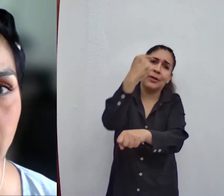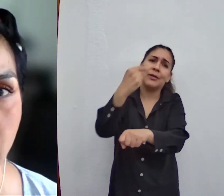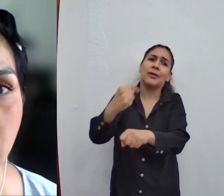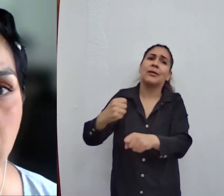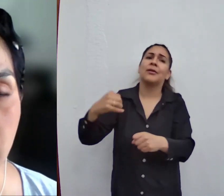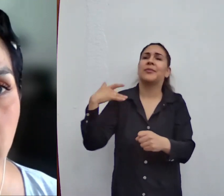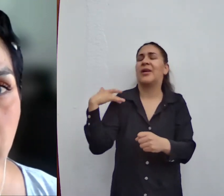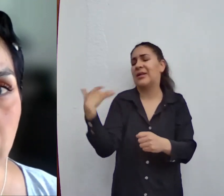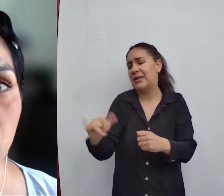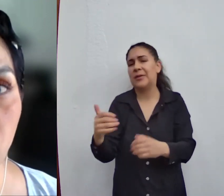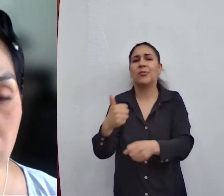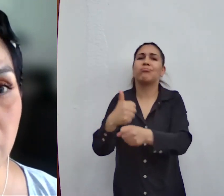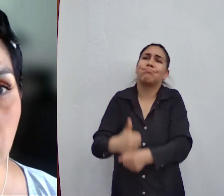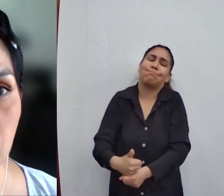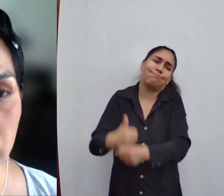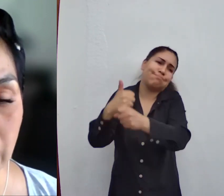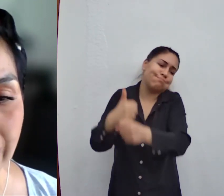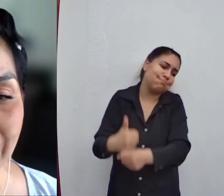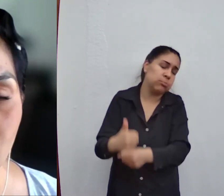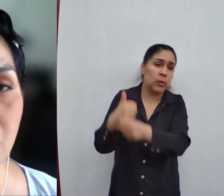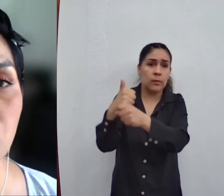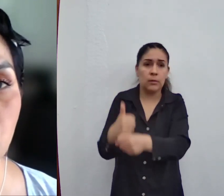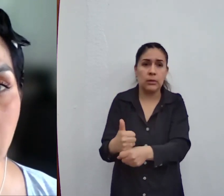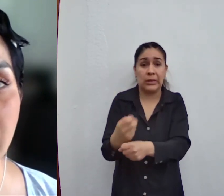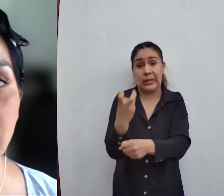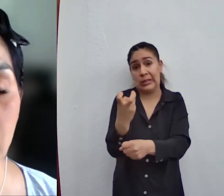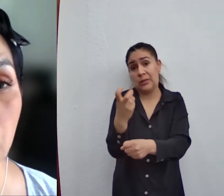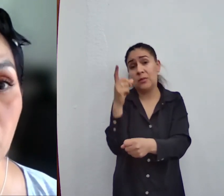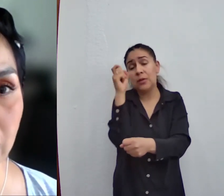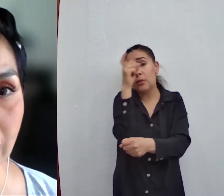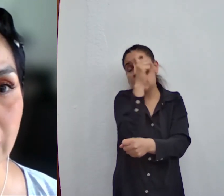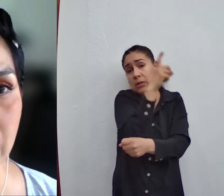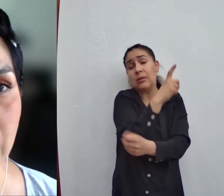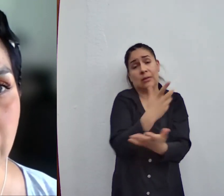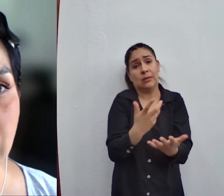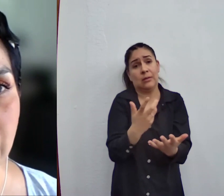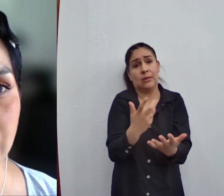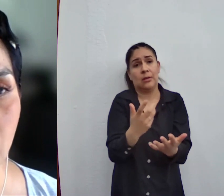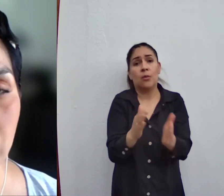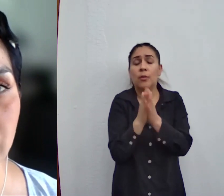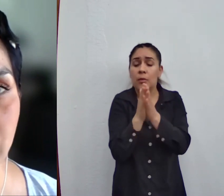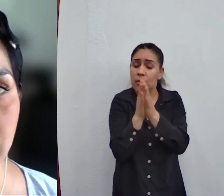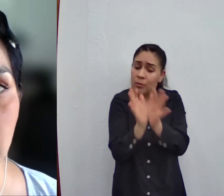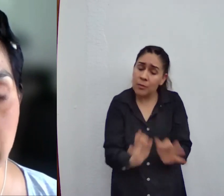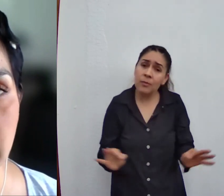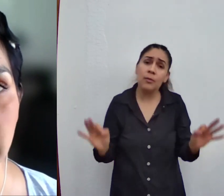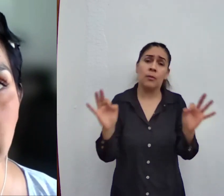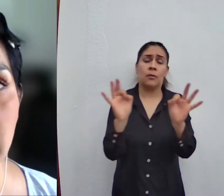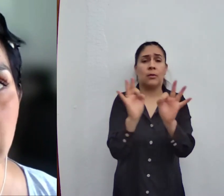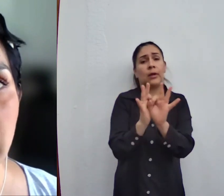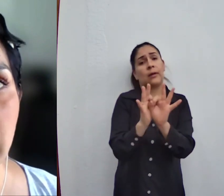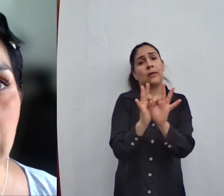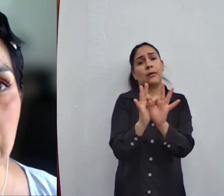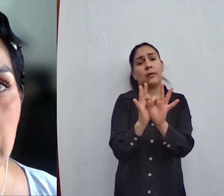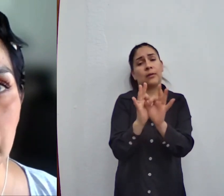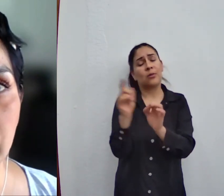en psiquiatría, yo quisiera aportar que creo que es sumamente importante establecer